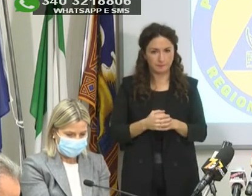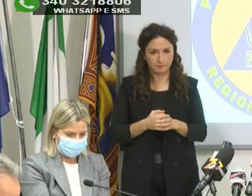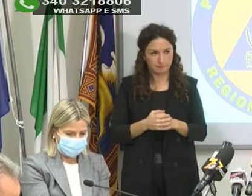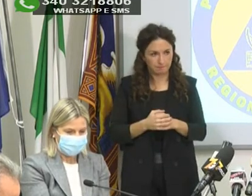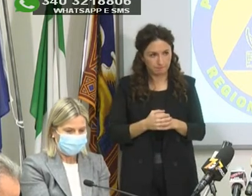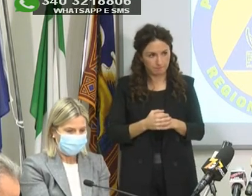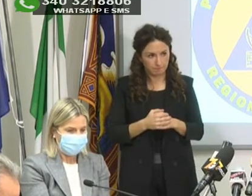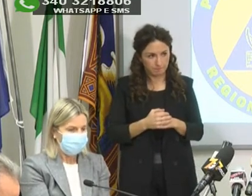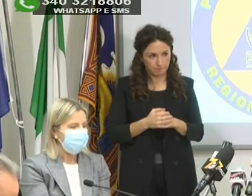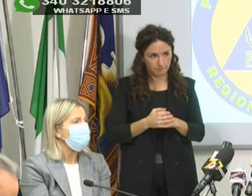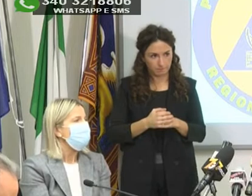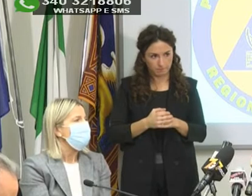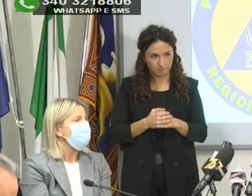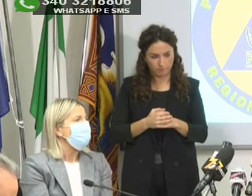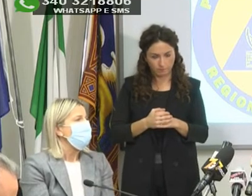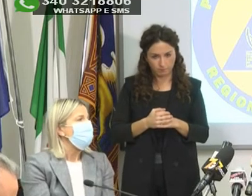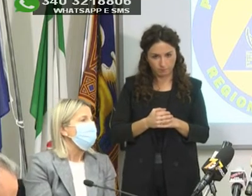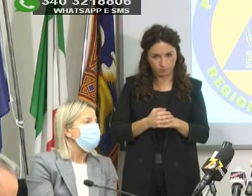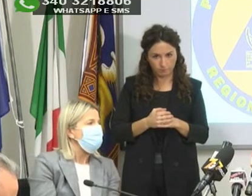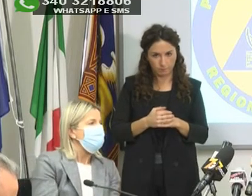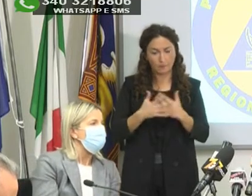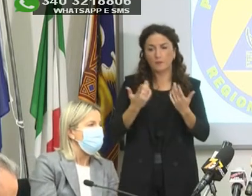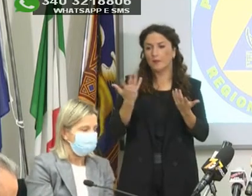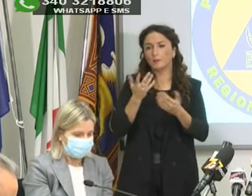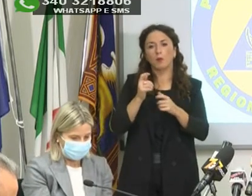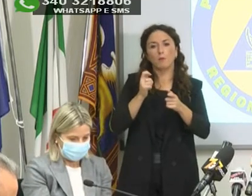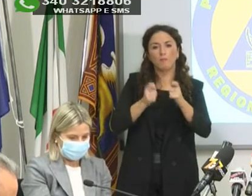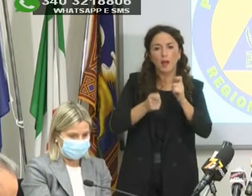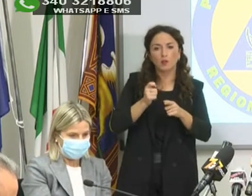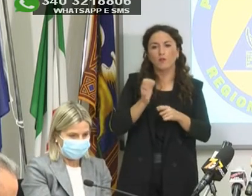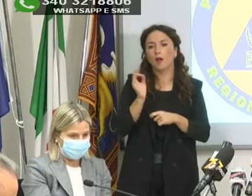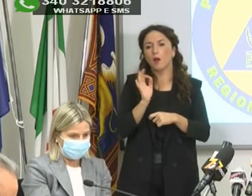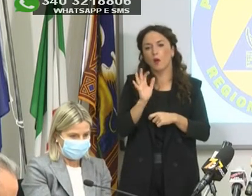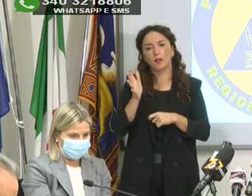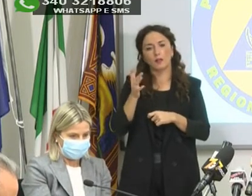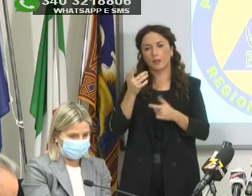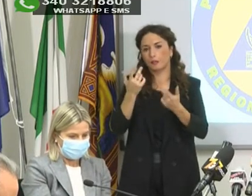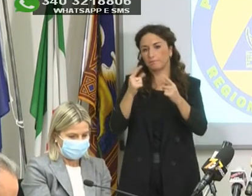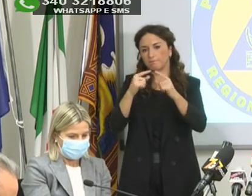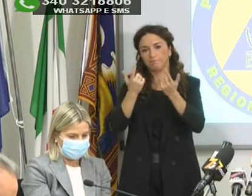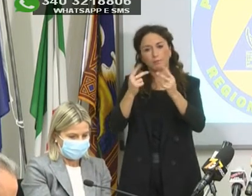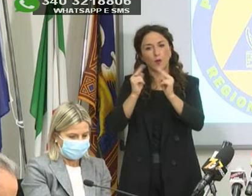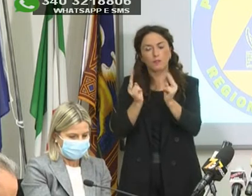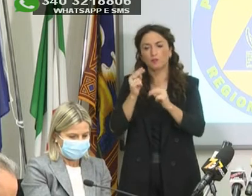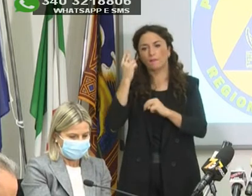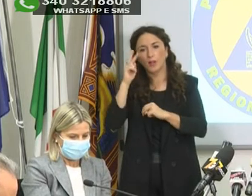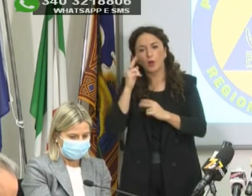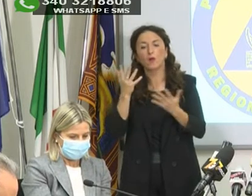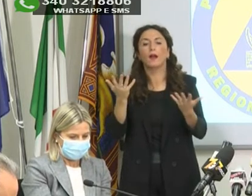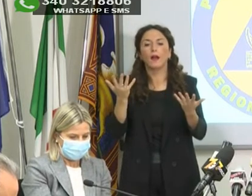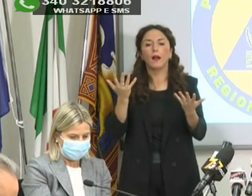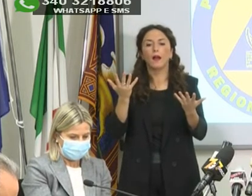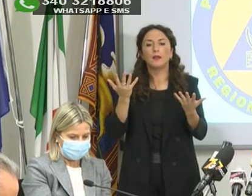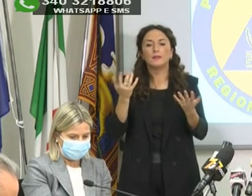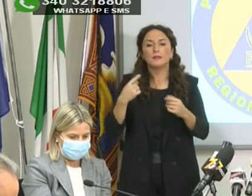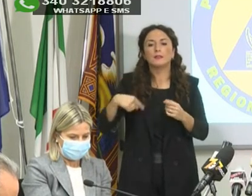day surgery a Padova piuttosto che altre realtà, non so, Verona. Ovvio che noi nel